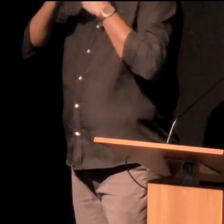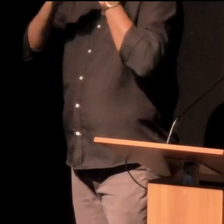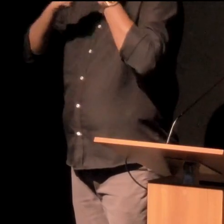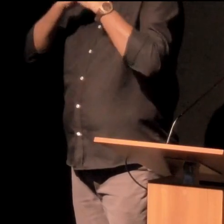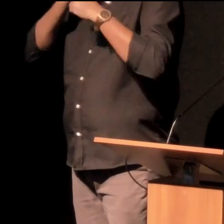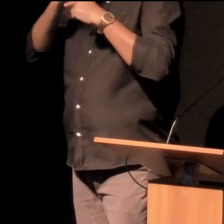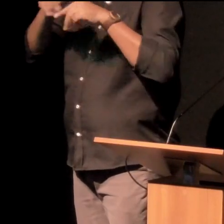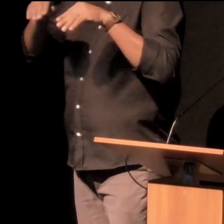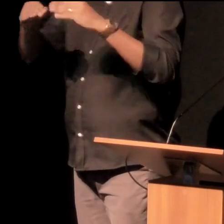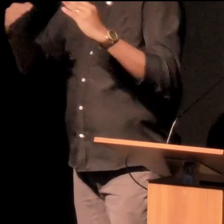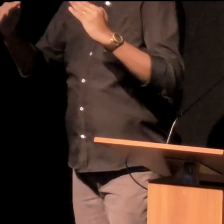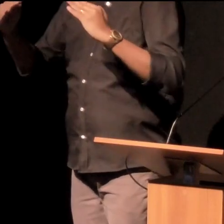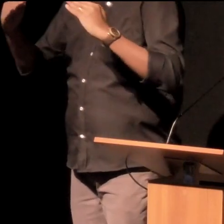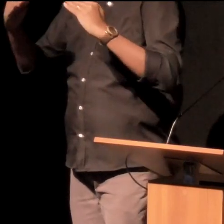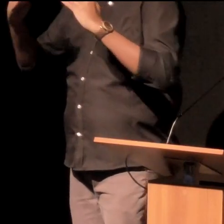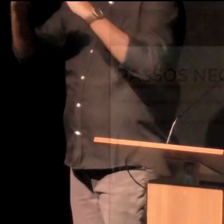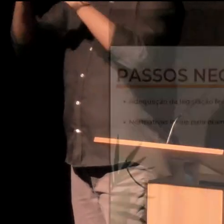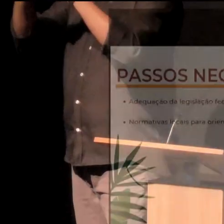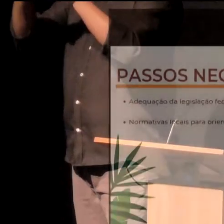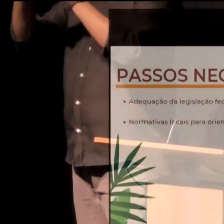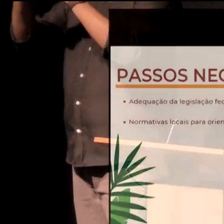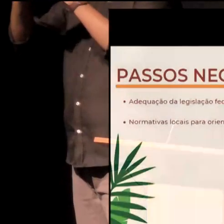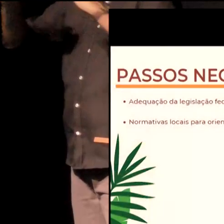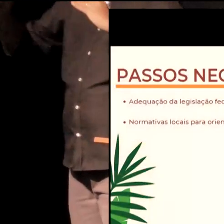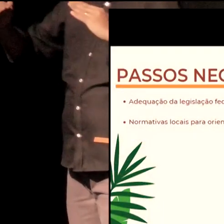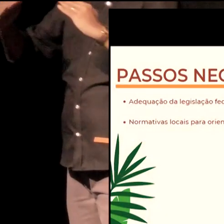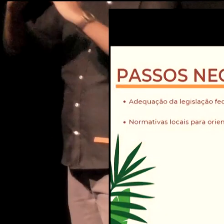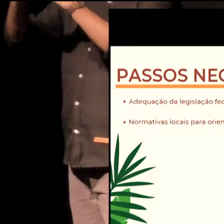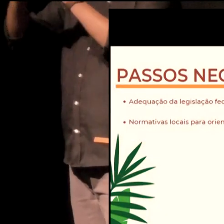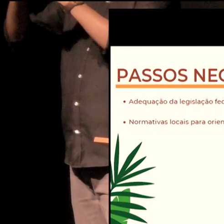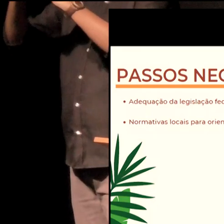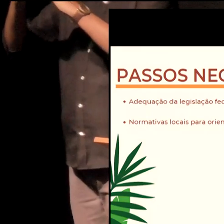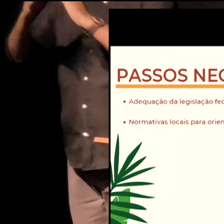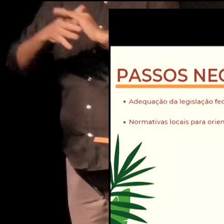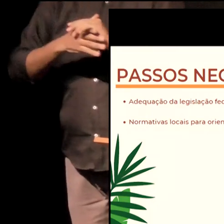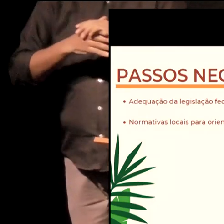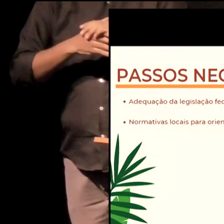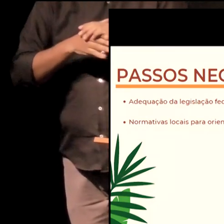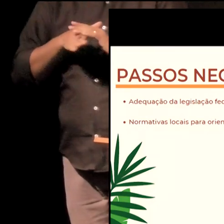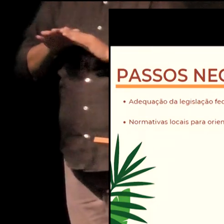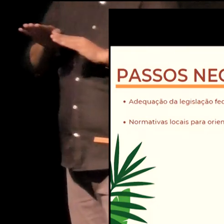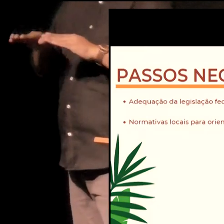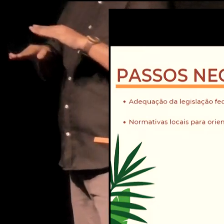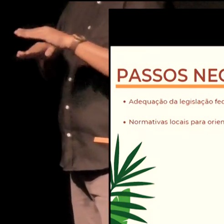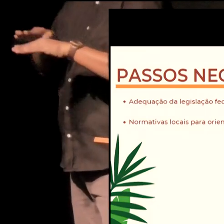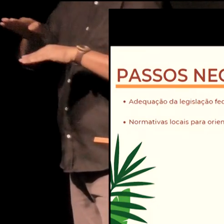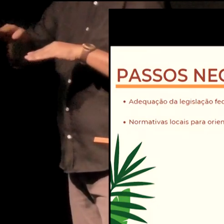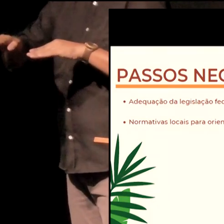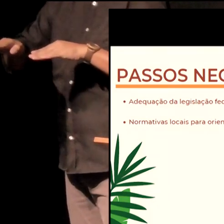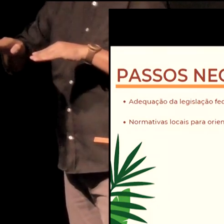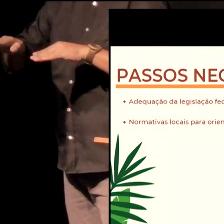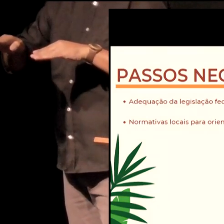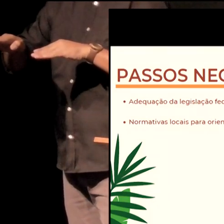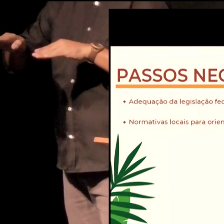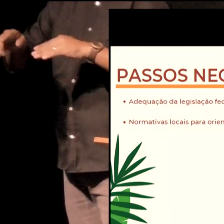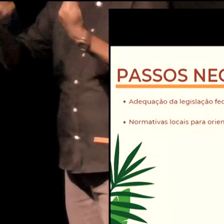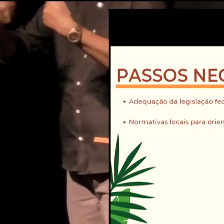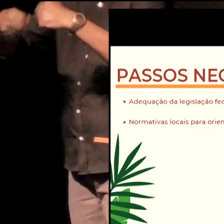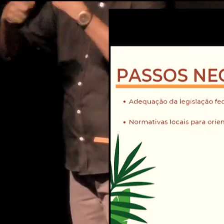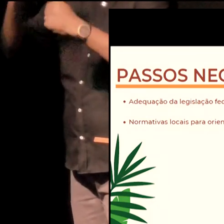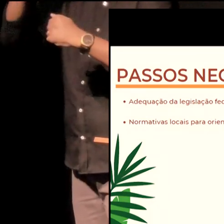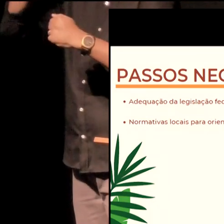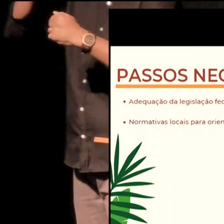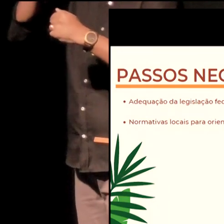pensando né então como passa os necessários a gente entendeu que que pode ser necessária para não ter